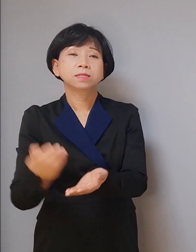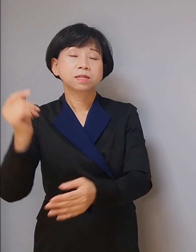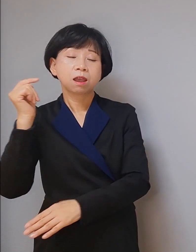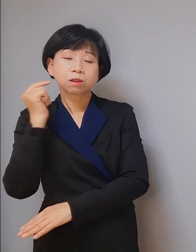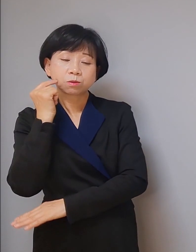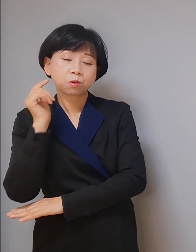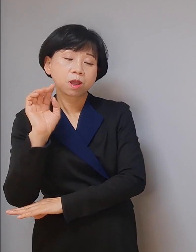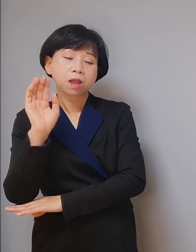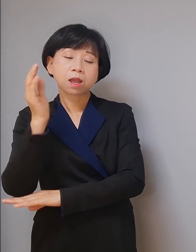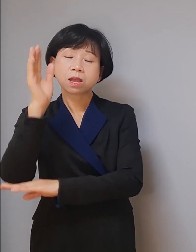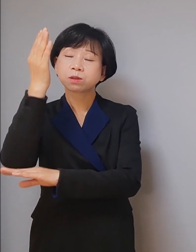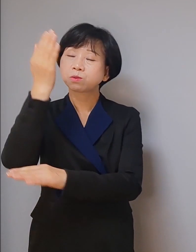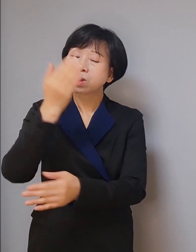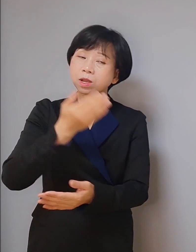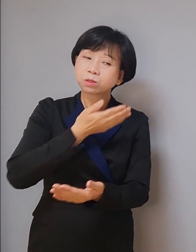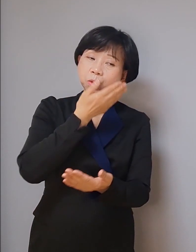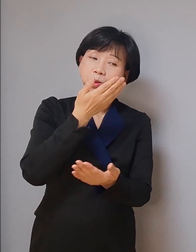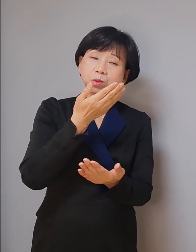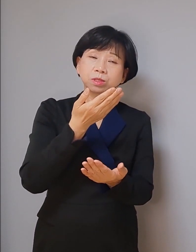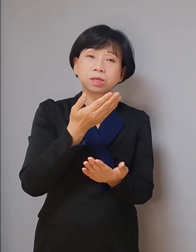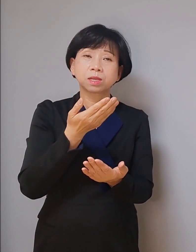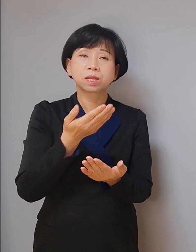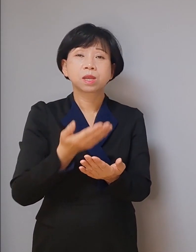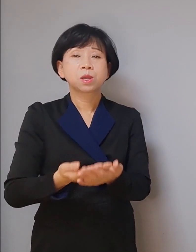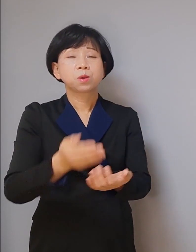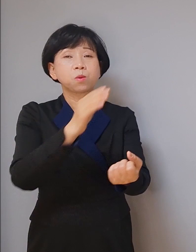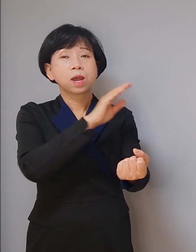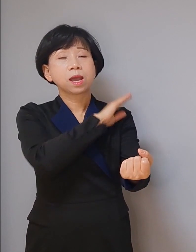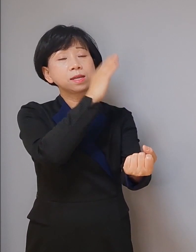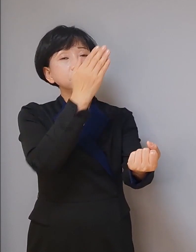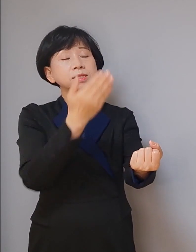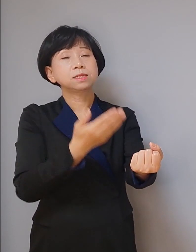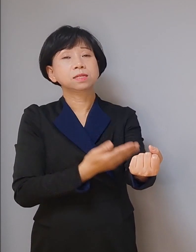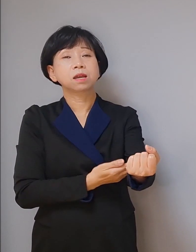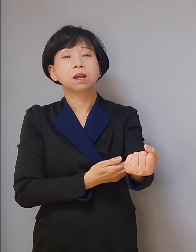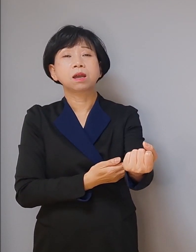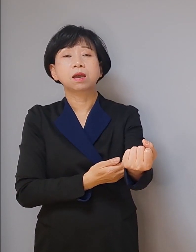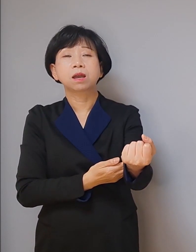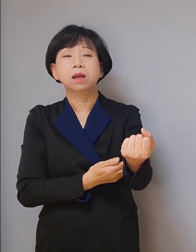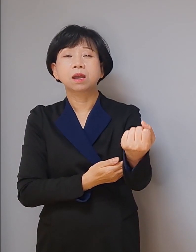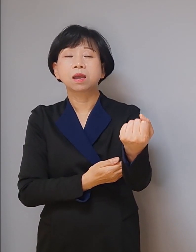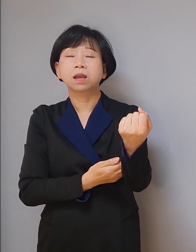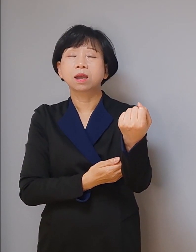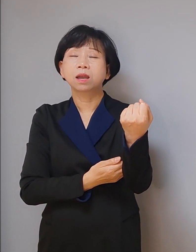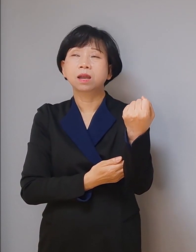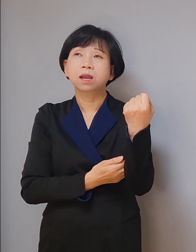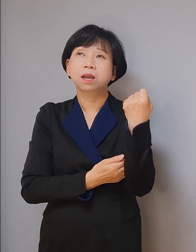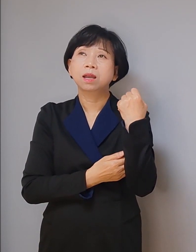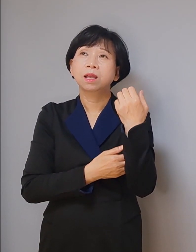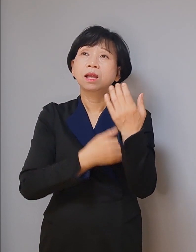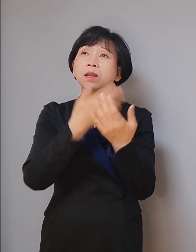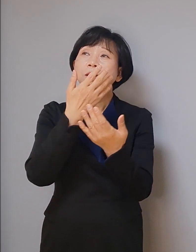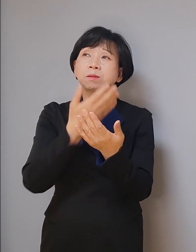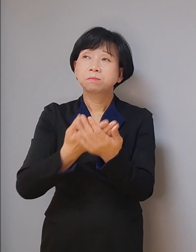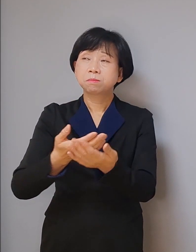모든 영광과 존귀와 능력